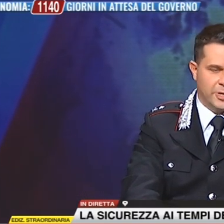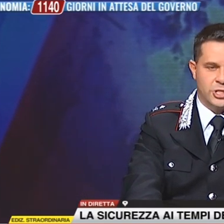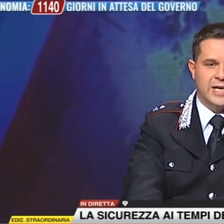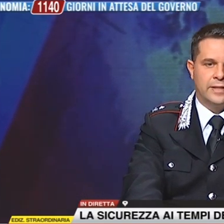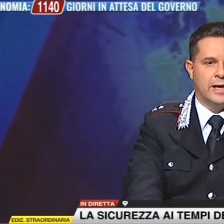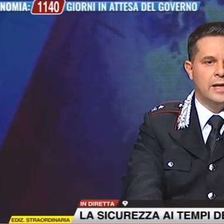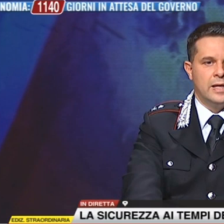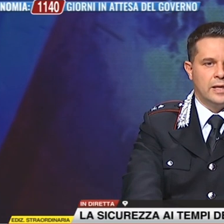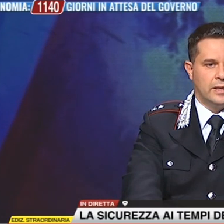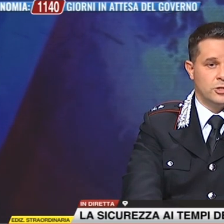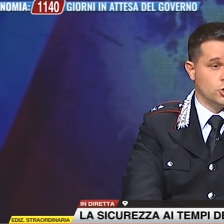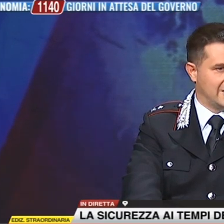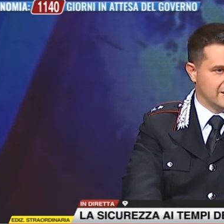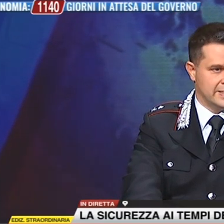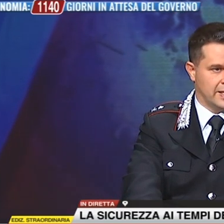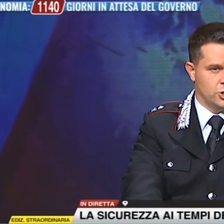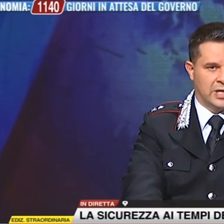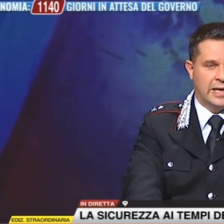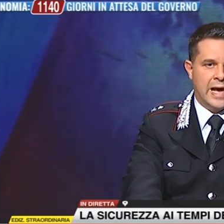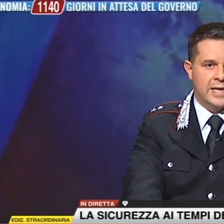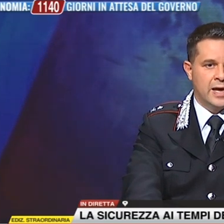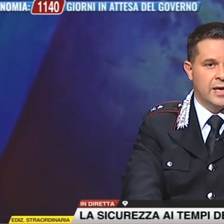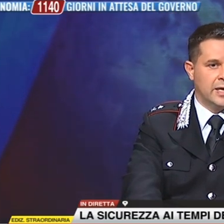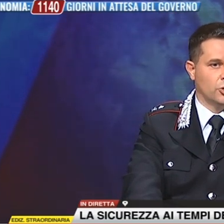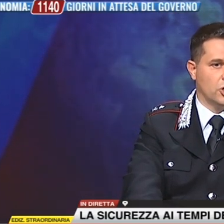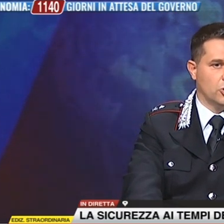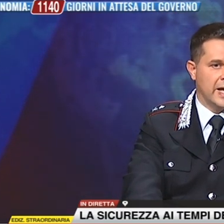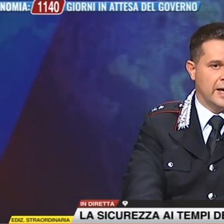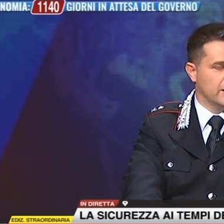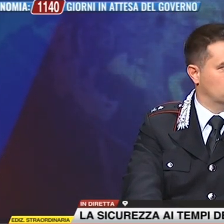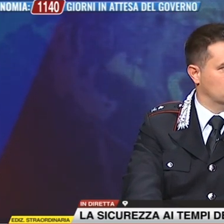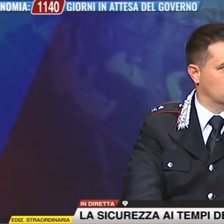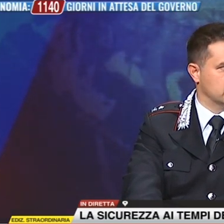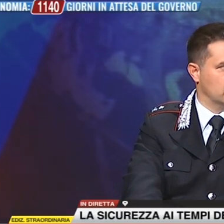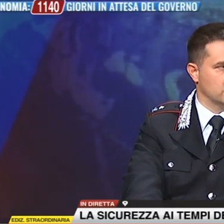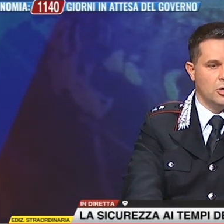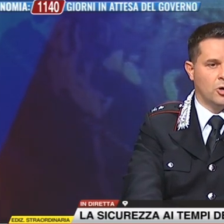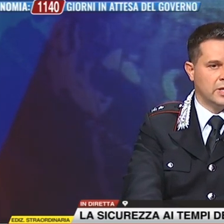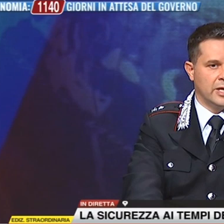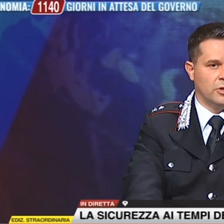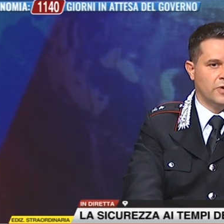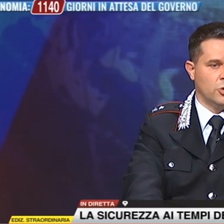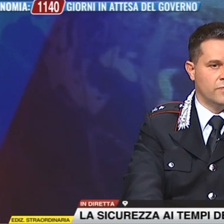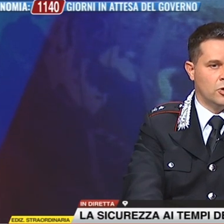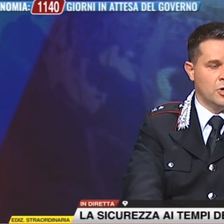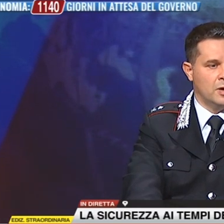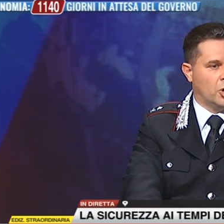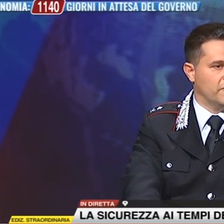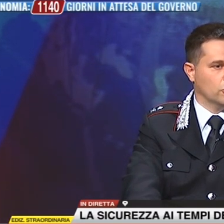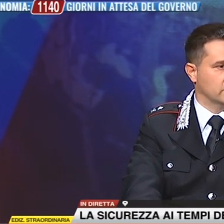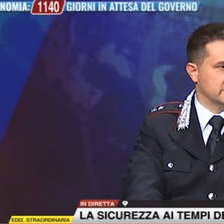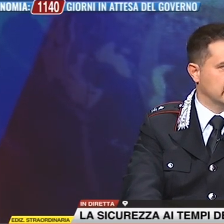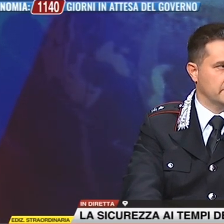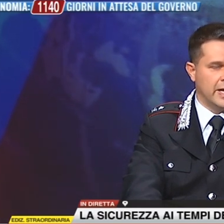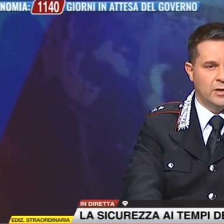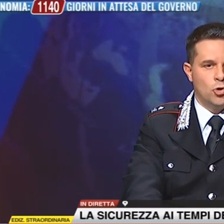meglio precisata sostanza che gira nell'aria, chiedono di collocare questo oro all'interno del frigorifero. Poi